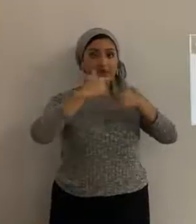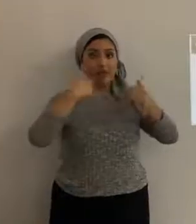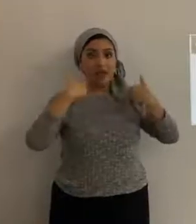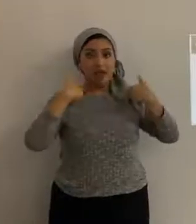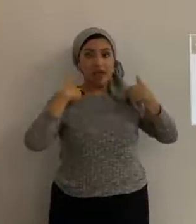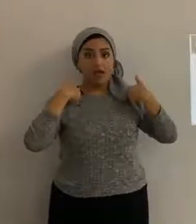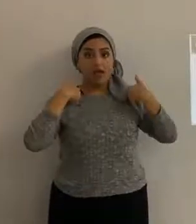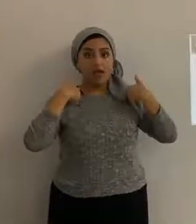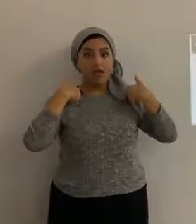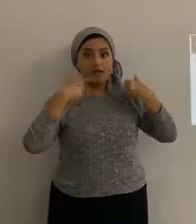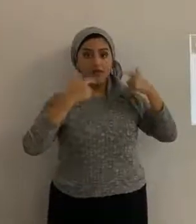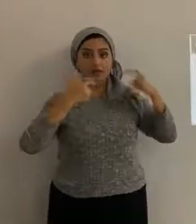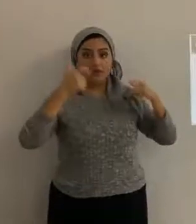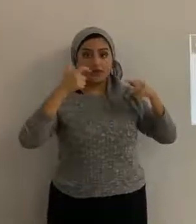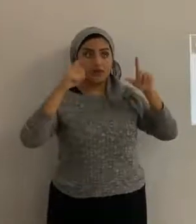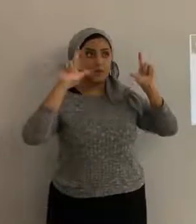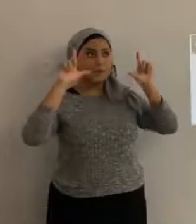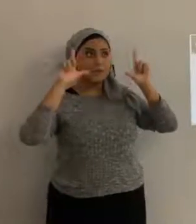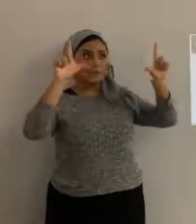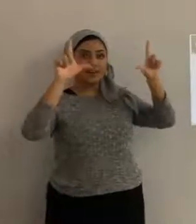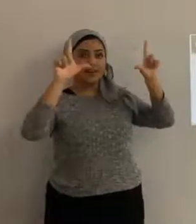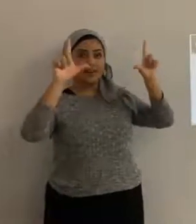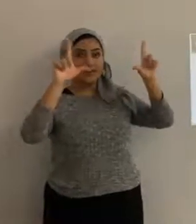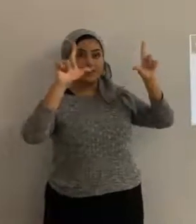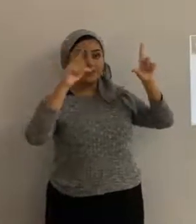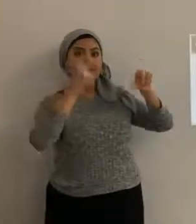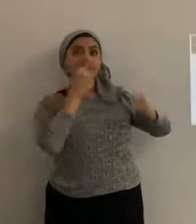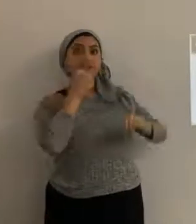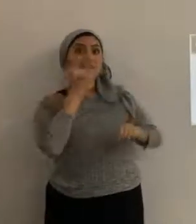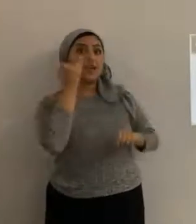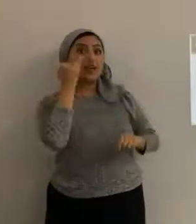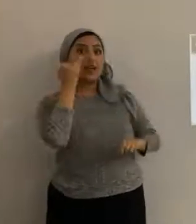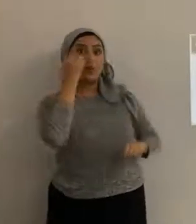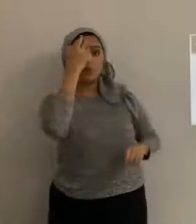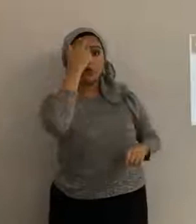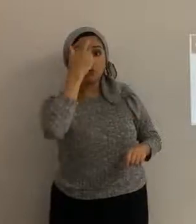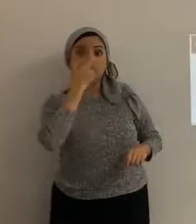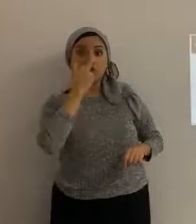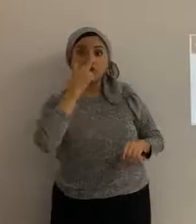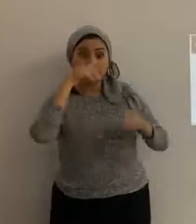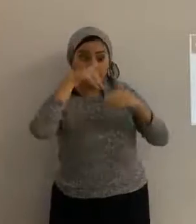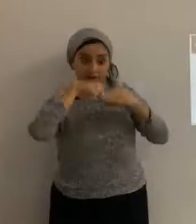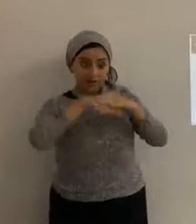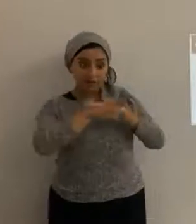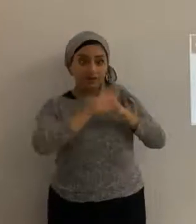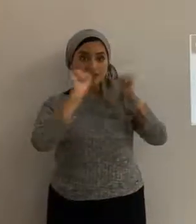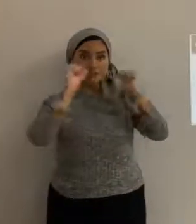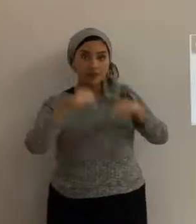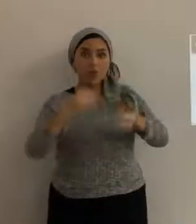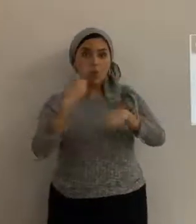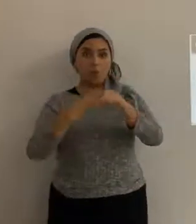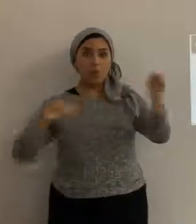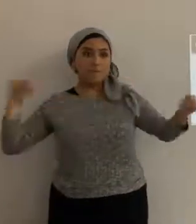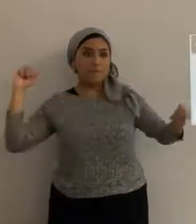el templo que decía: si un romano pisa este lugar, puede ser apedreado, con